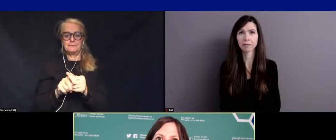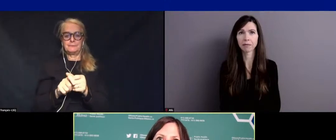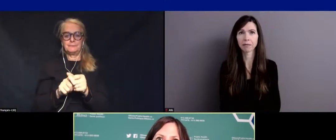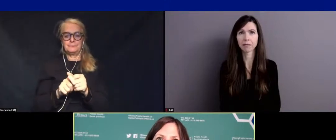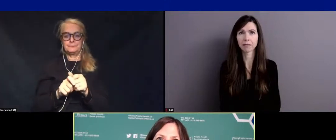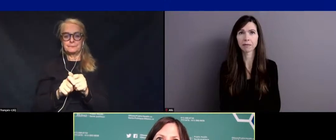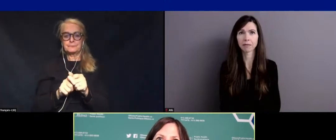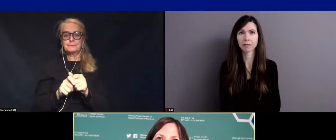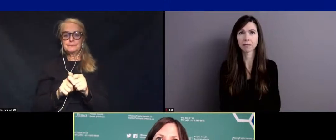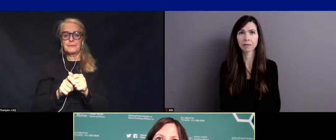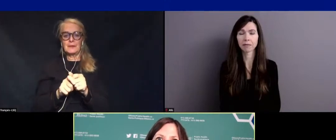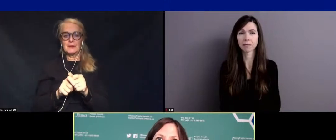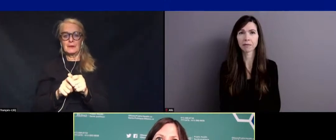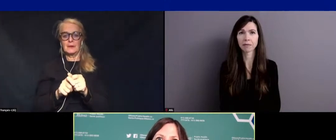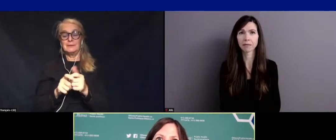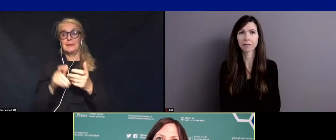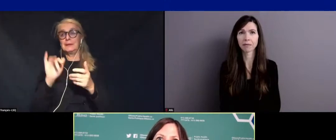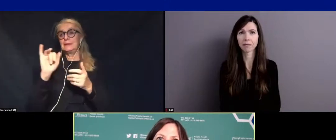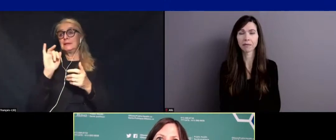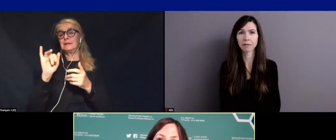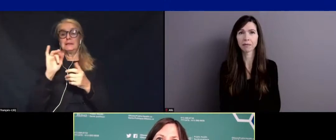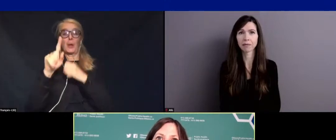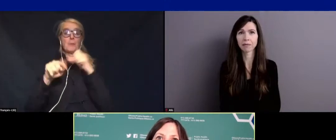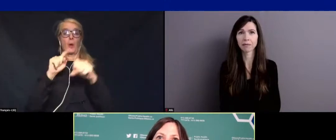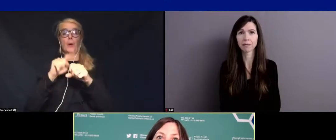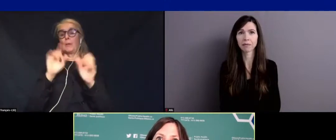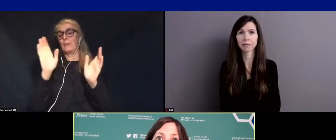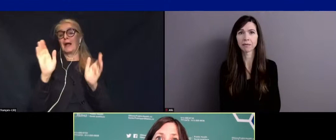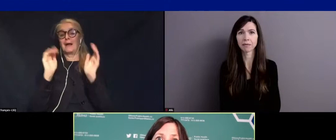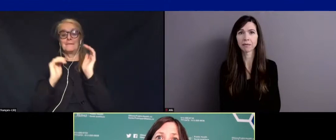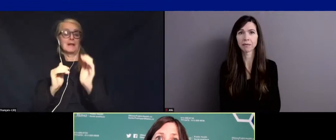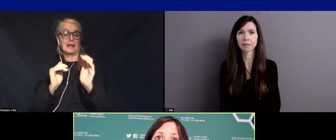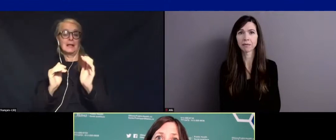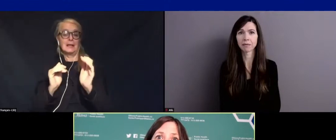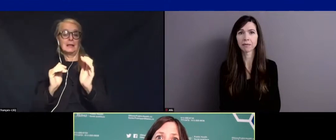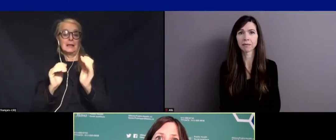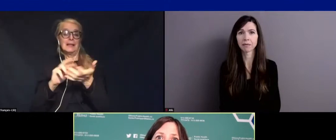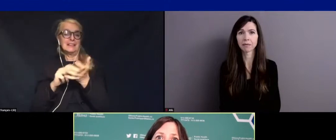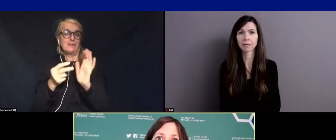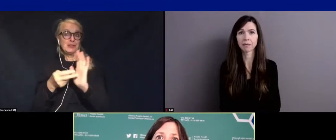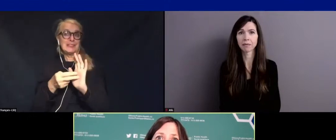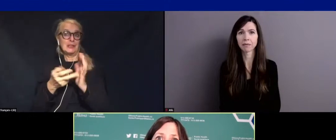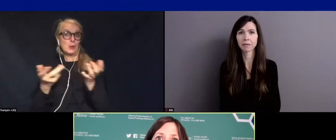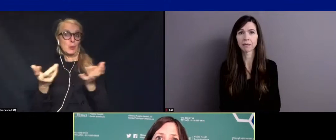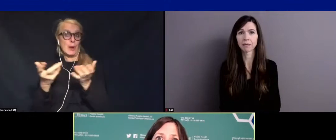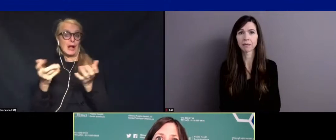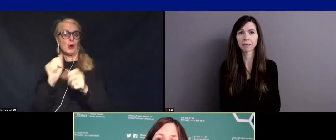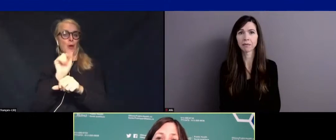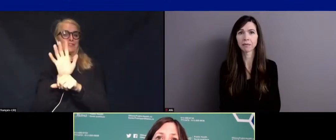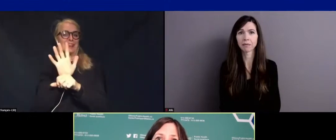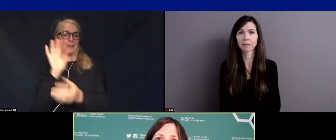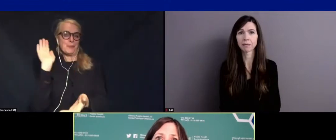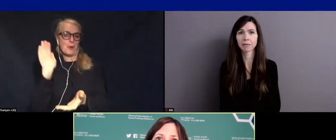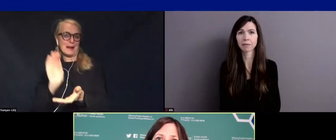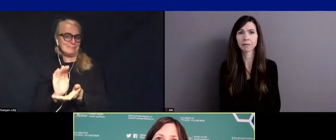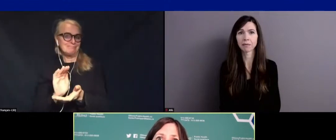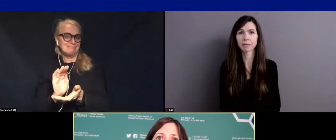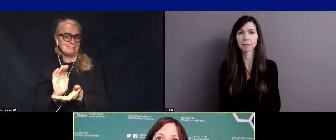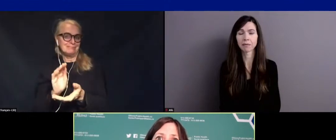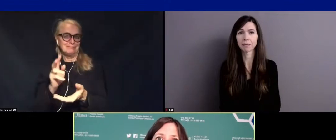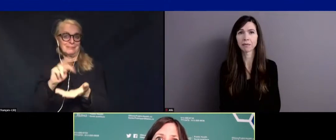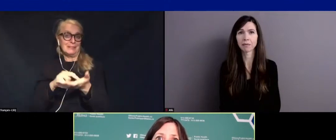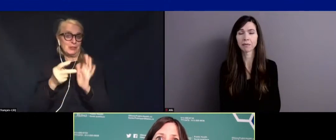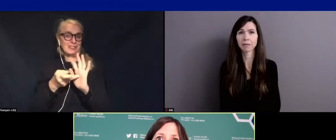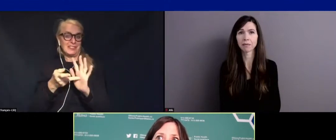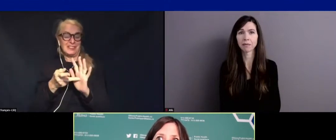dans un monde parfait, c'est parce qu'il y a moins de COVID dans notre communauté, moins de personnes